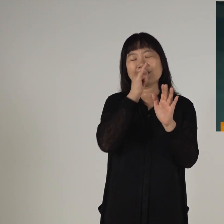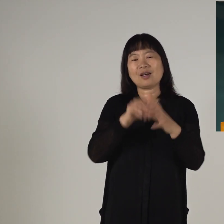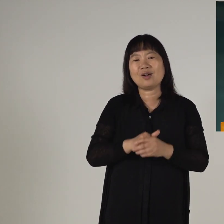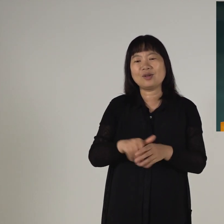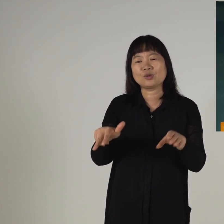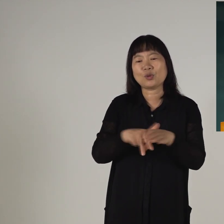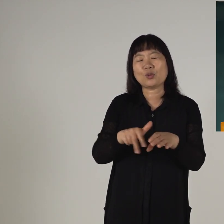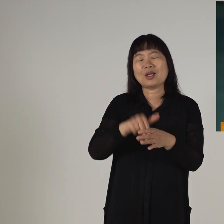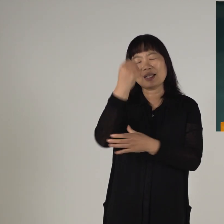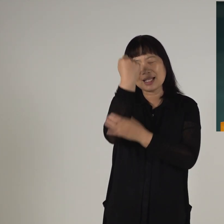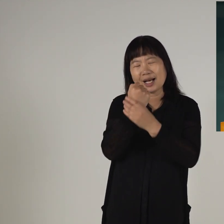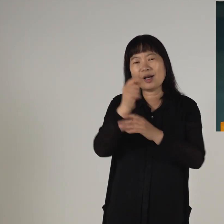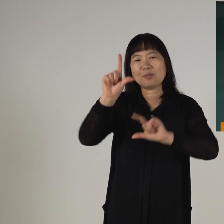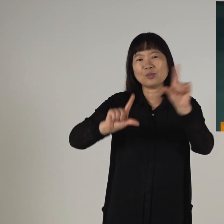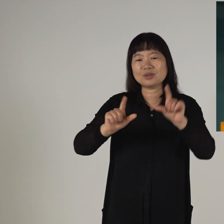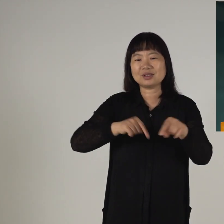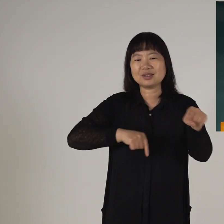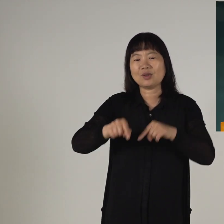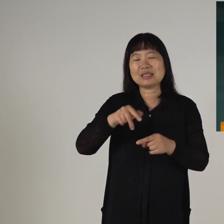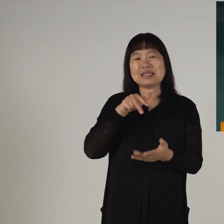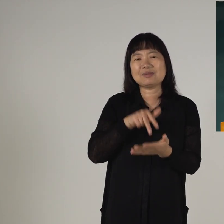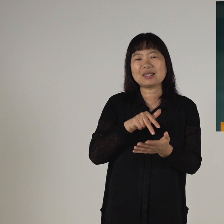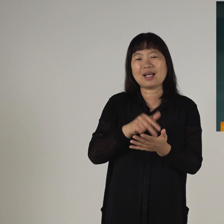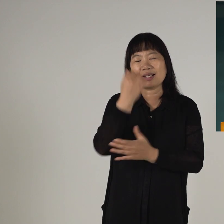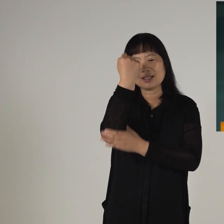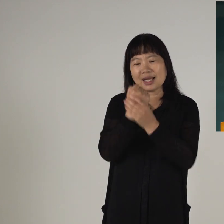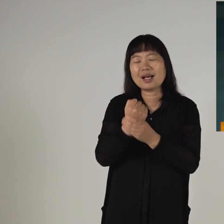종교의 타락, 정치적인 타락,